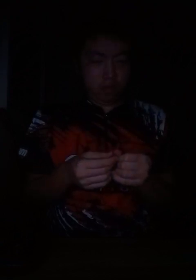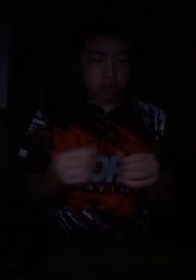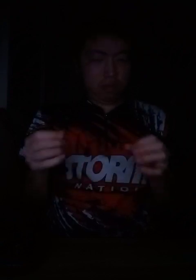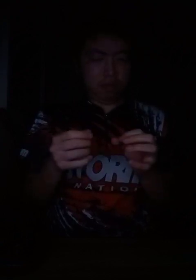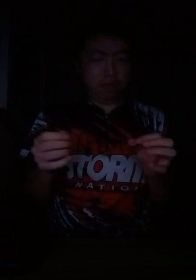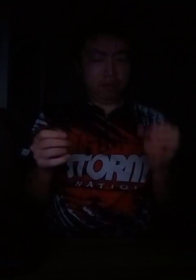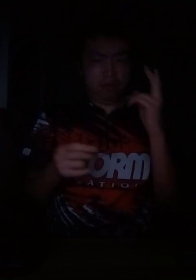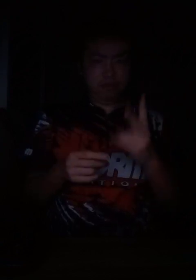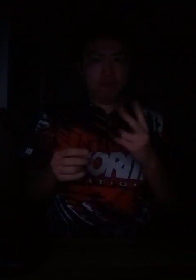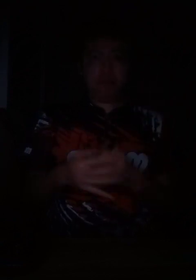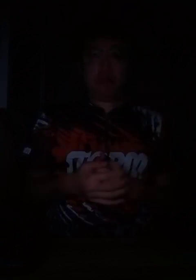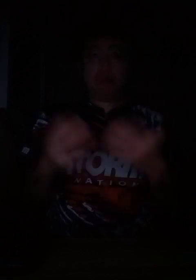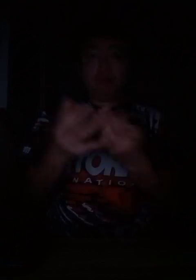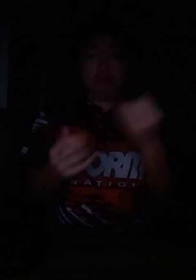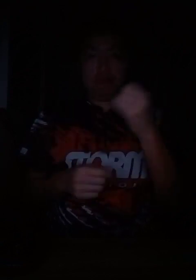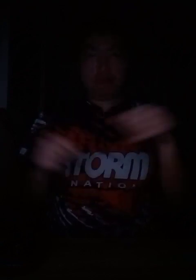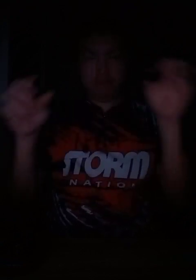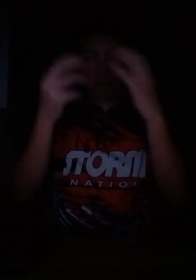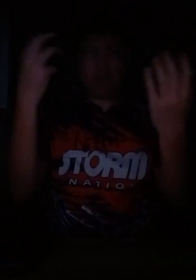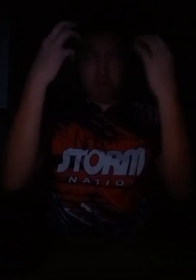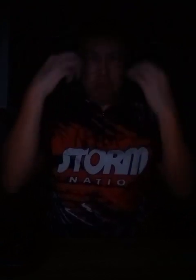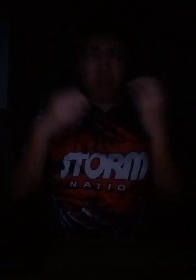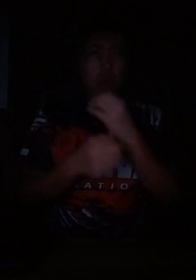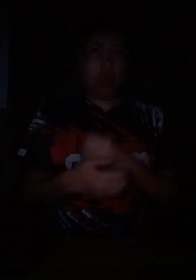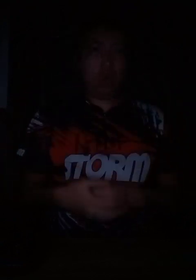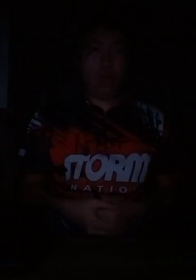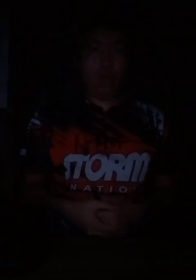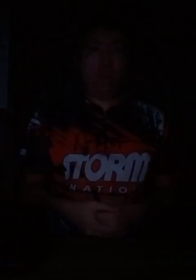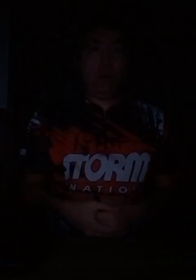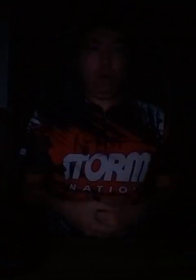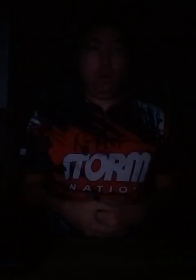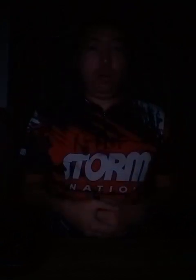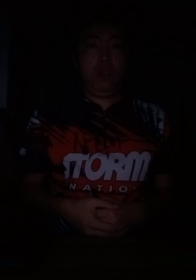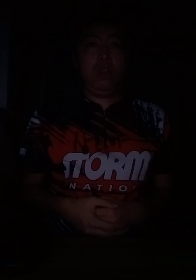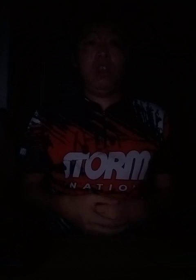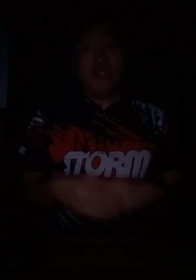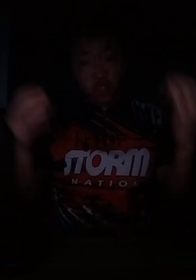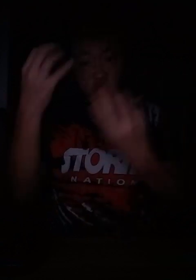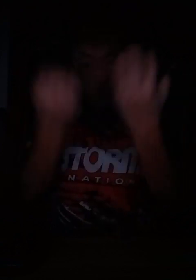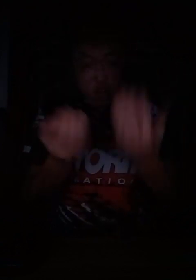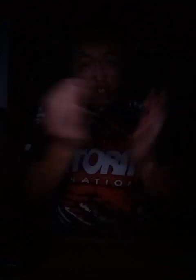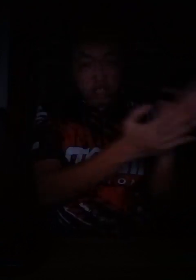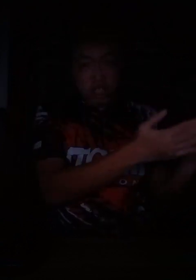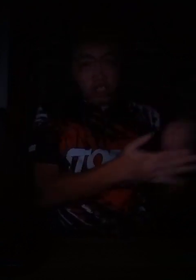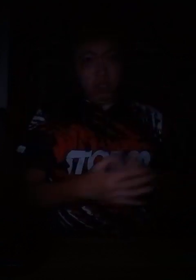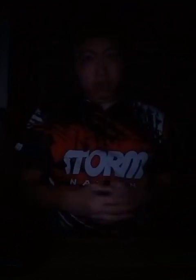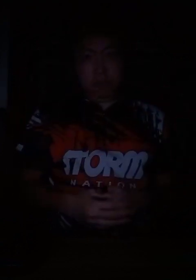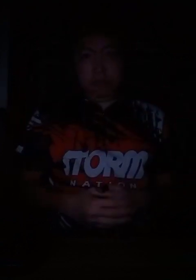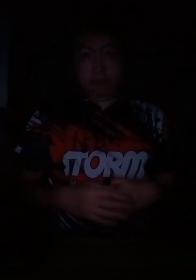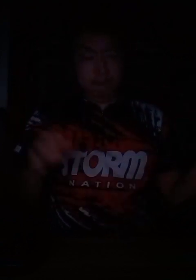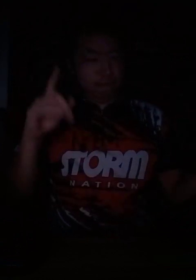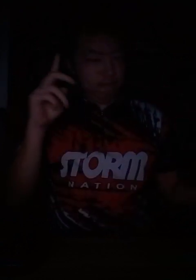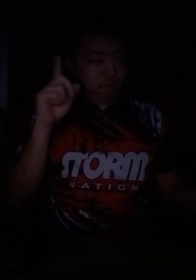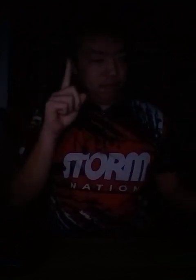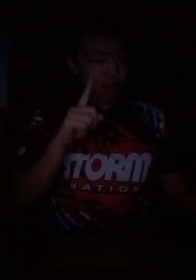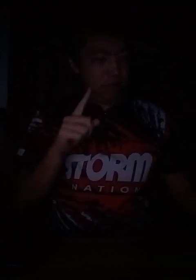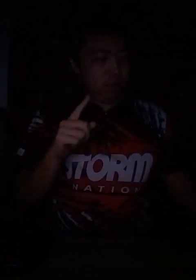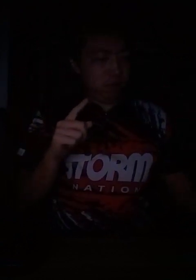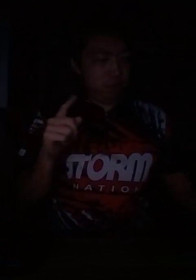2곳 1,800가구가 불편을 겪었습니다. 화재도 잇따랐습니다. 오늘 낮 1시쯤 부산